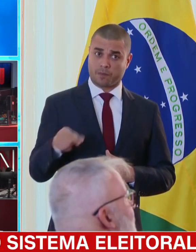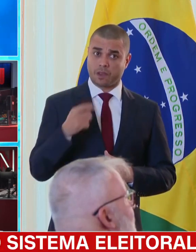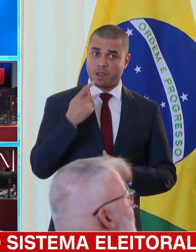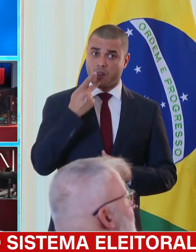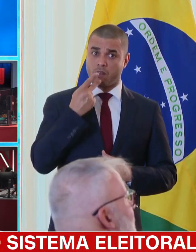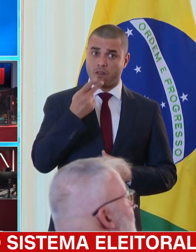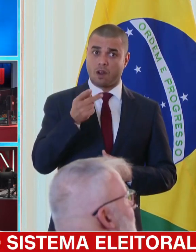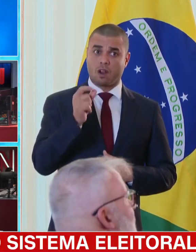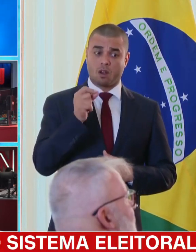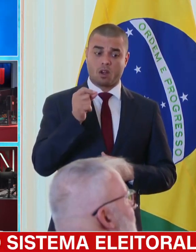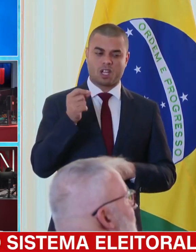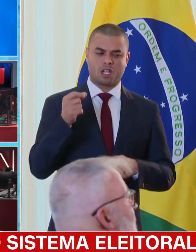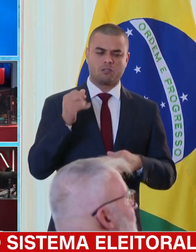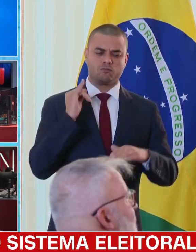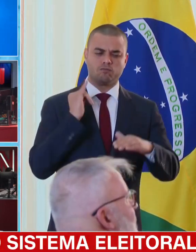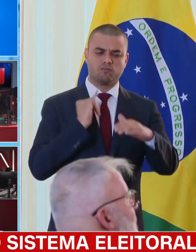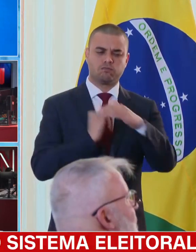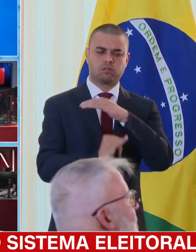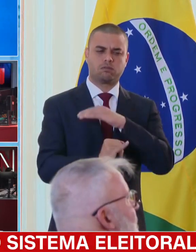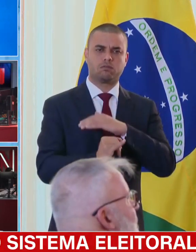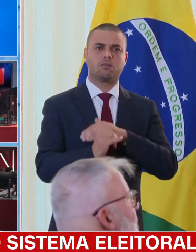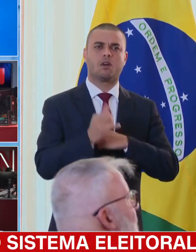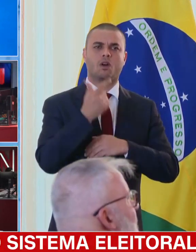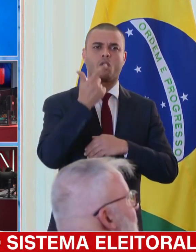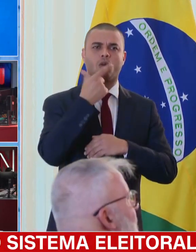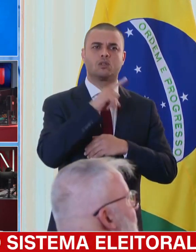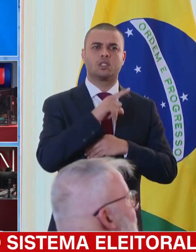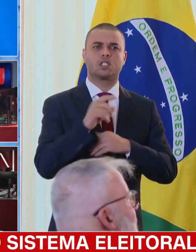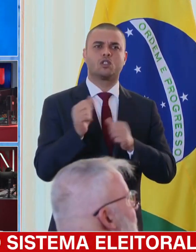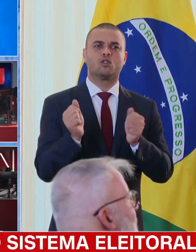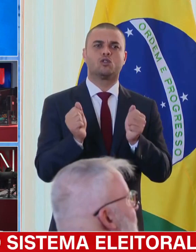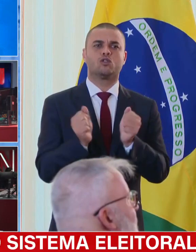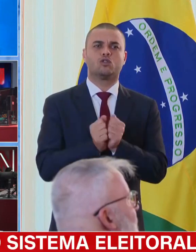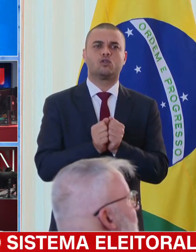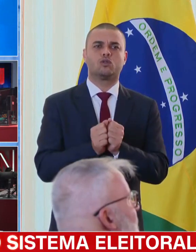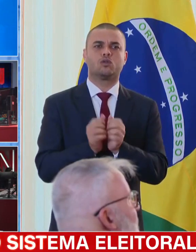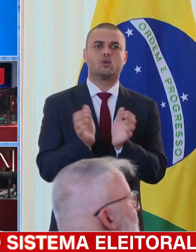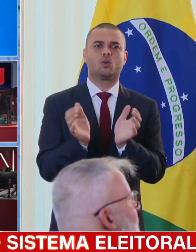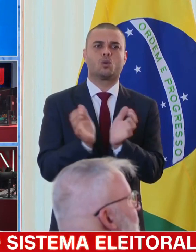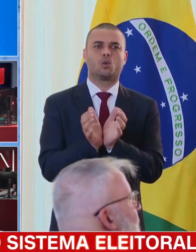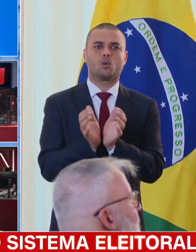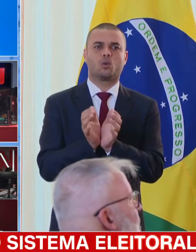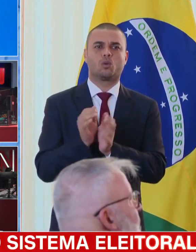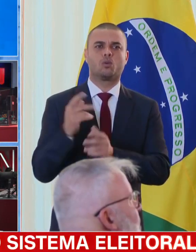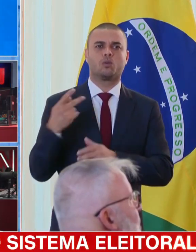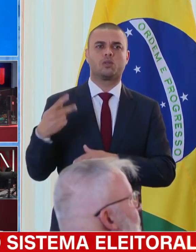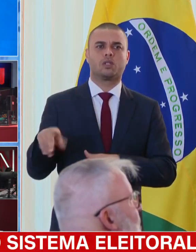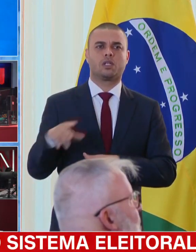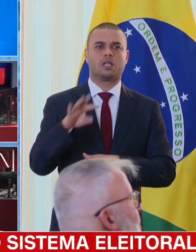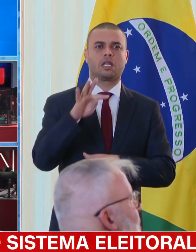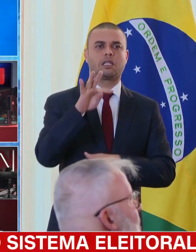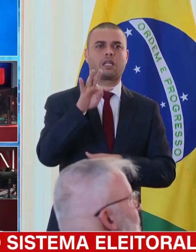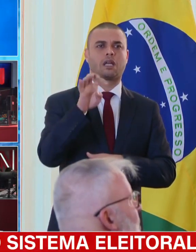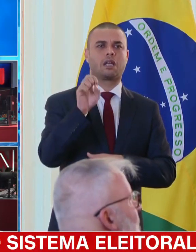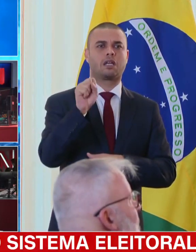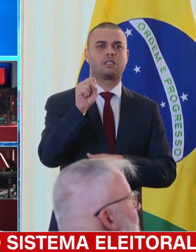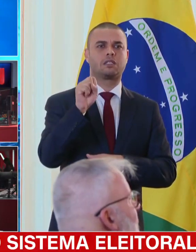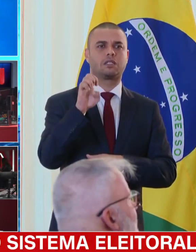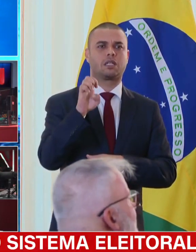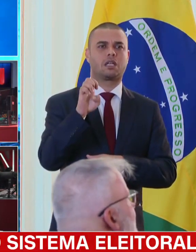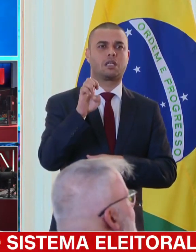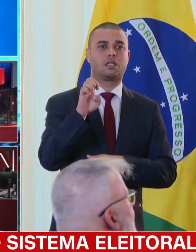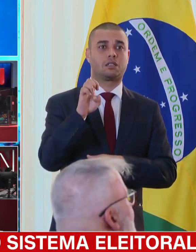TSE sugestões as forças armadas E aí vem vice-procurador-geral eleitoral o fato é que das